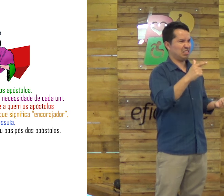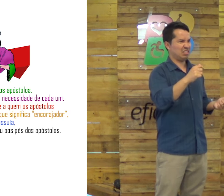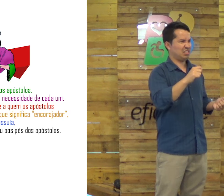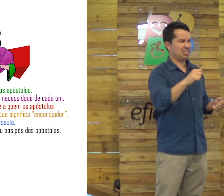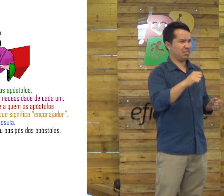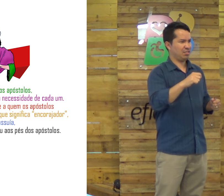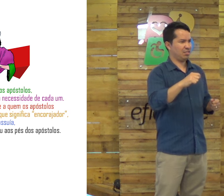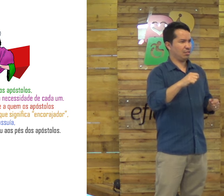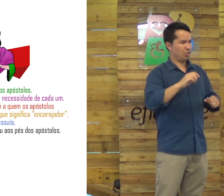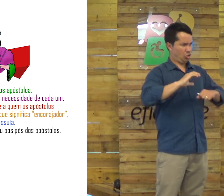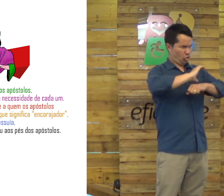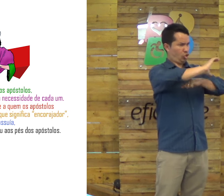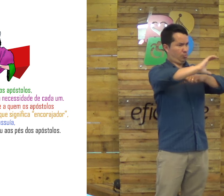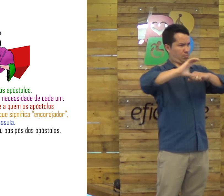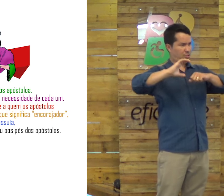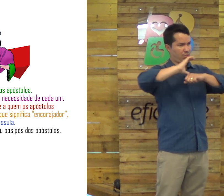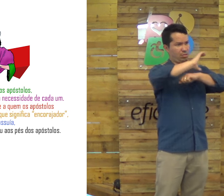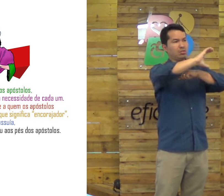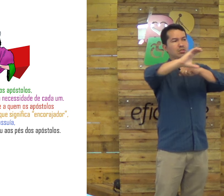Não tem, né? Chifre.